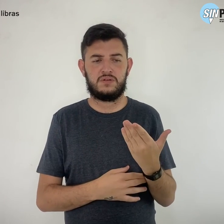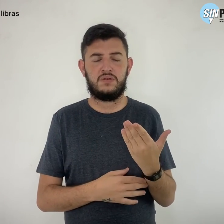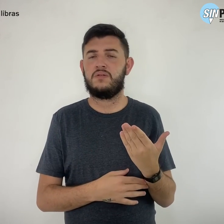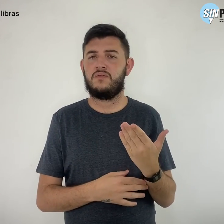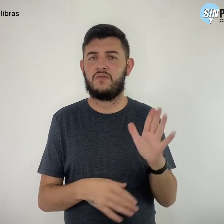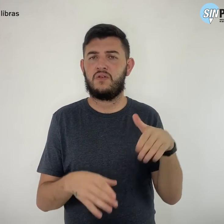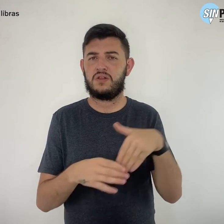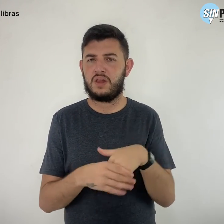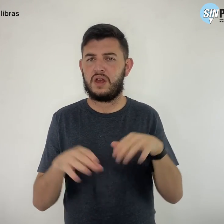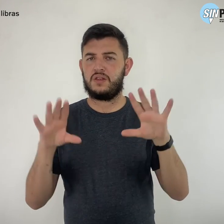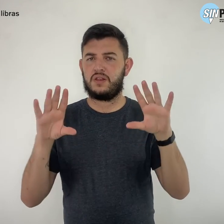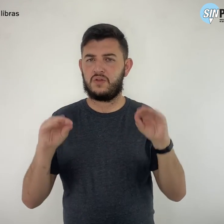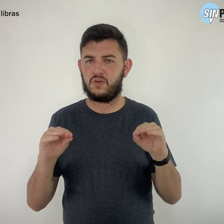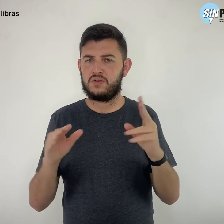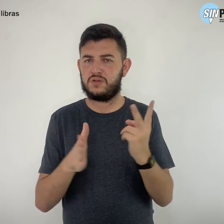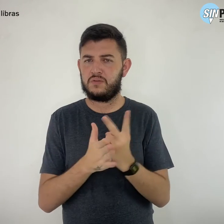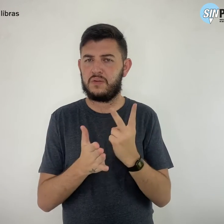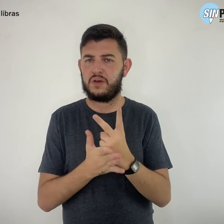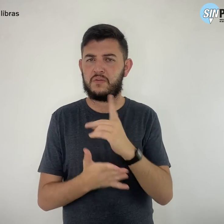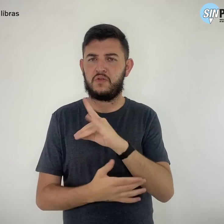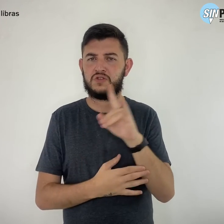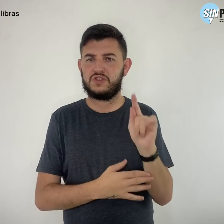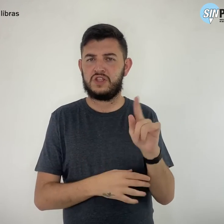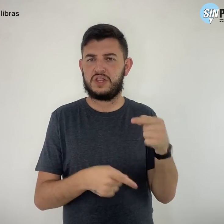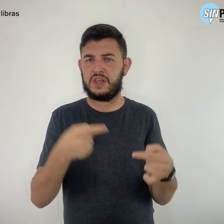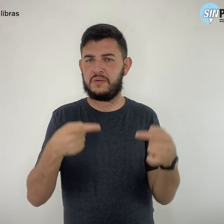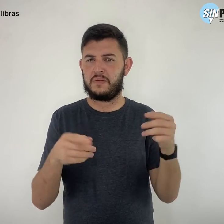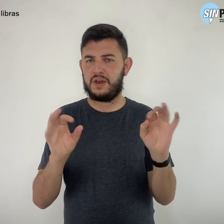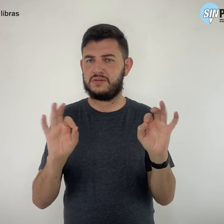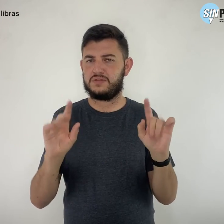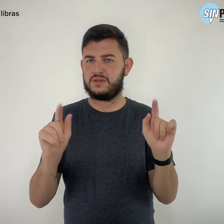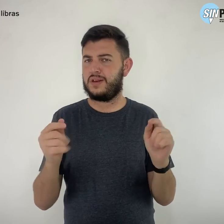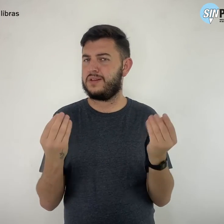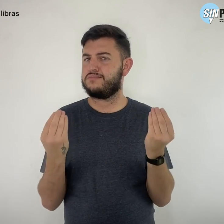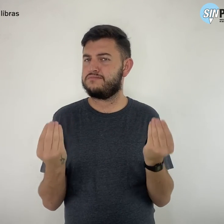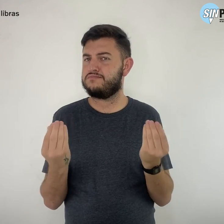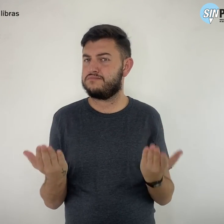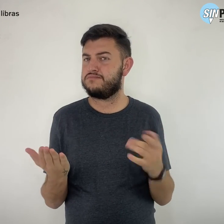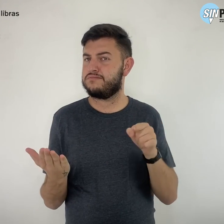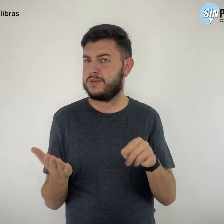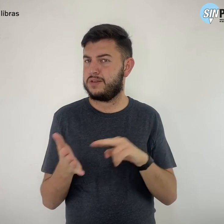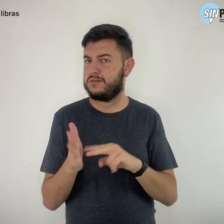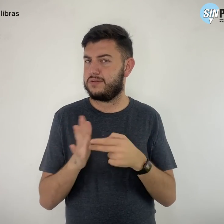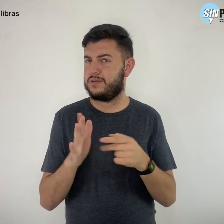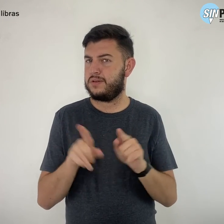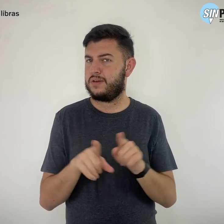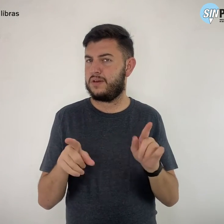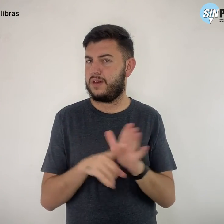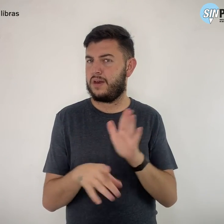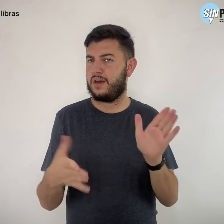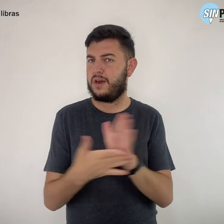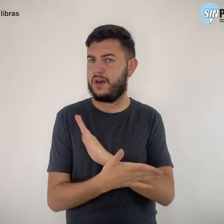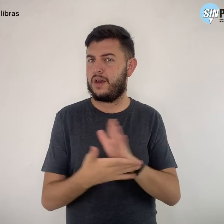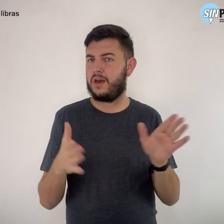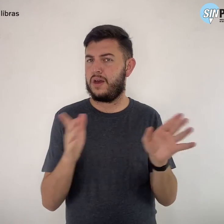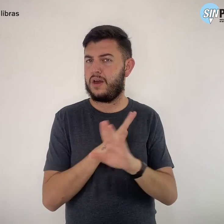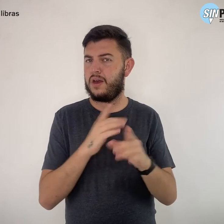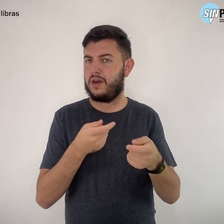na noite do mesmo dia sem qualquer debate? Isso é golpe. Ainda de acordo